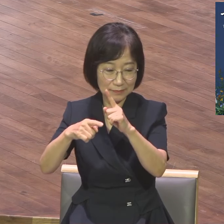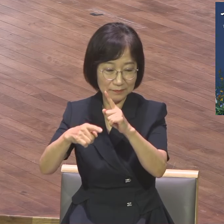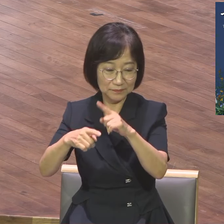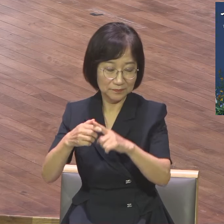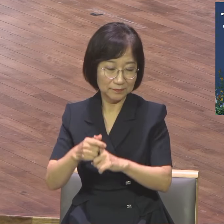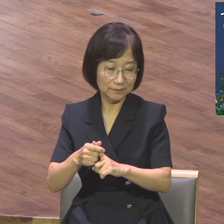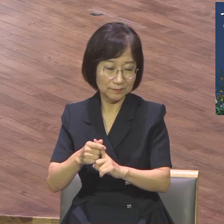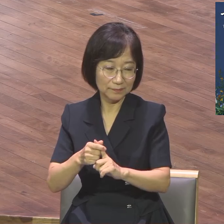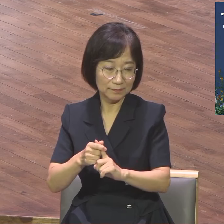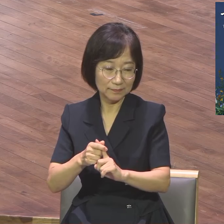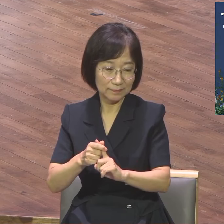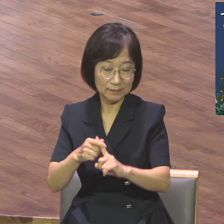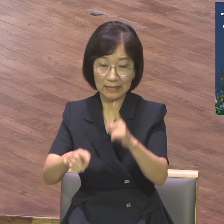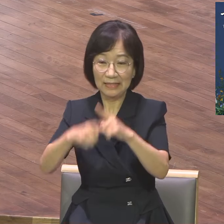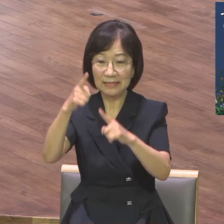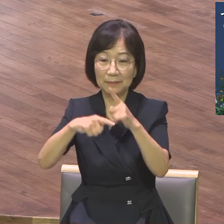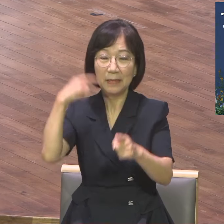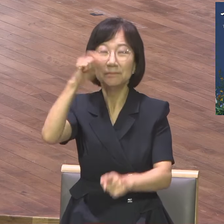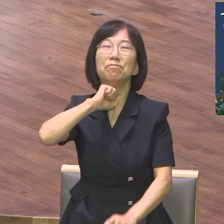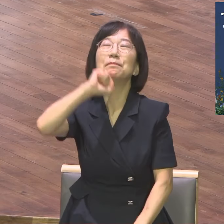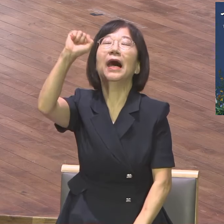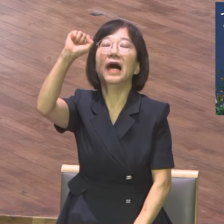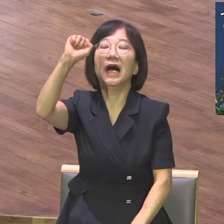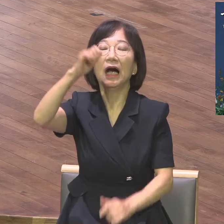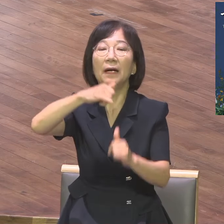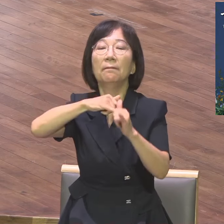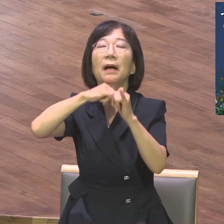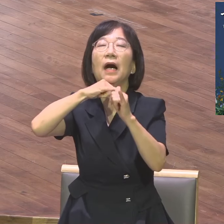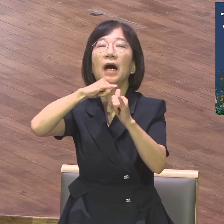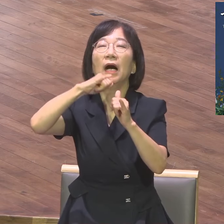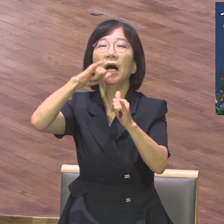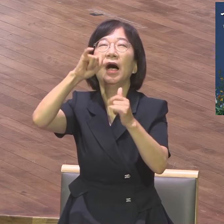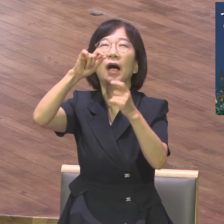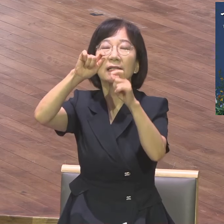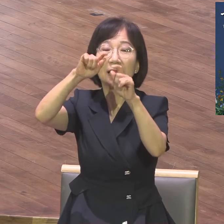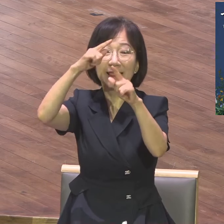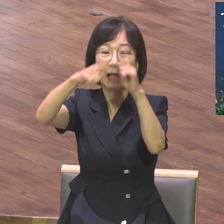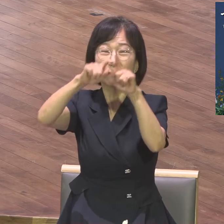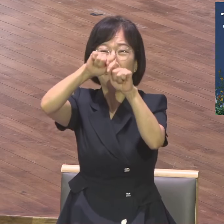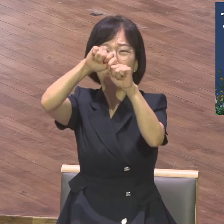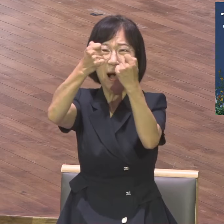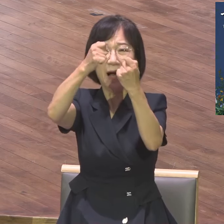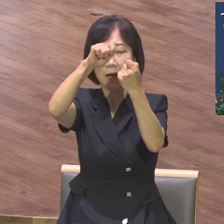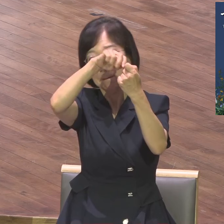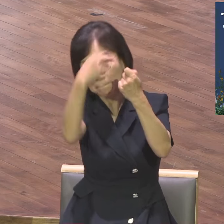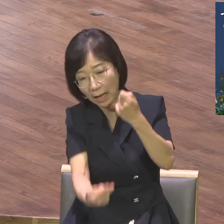자살한 그 목맨 그 나무가 부러져가 배가 터져 죽었다 이런 나와 있어요.